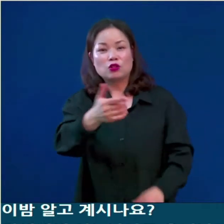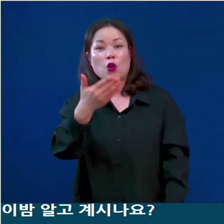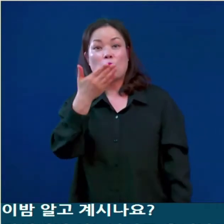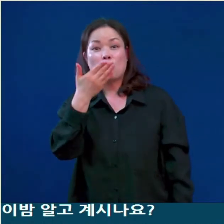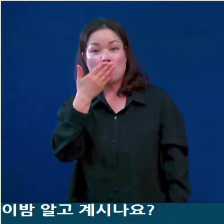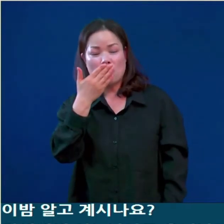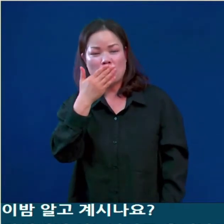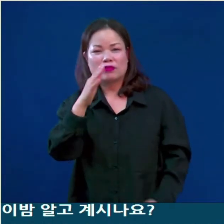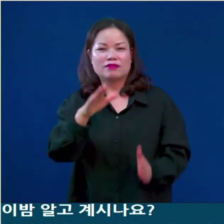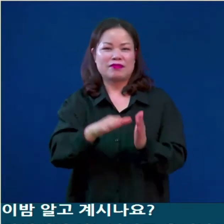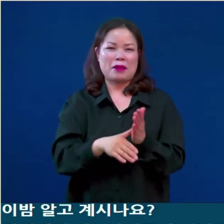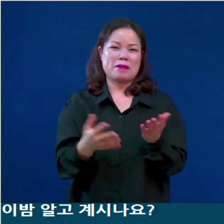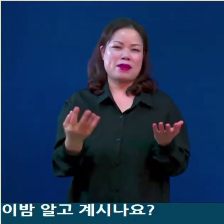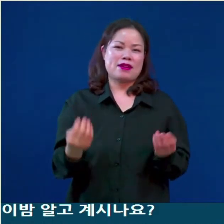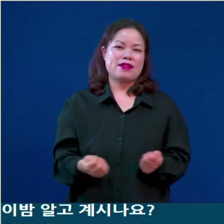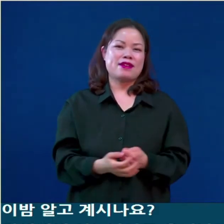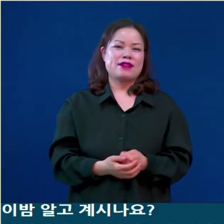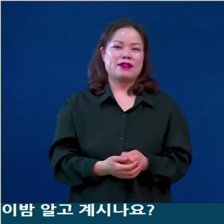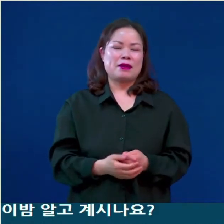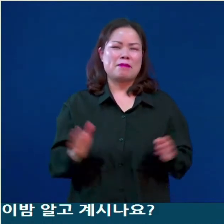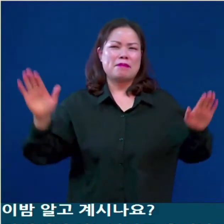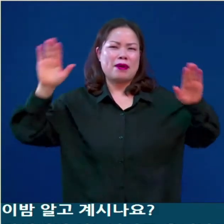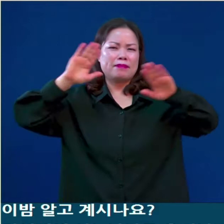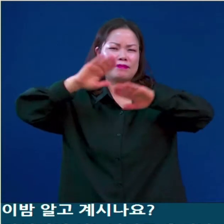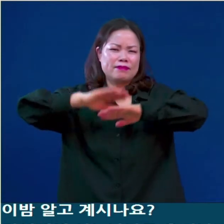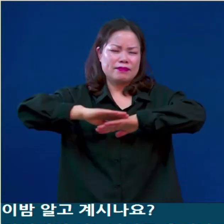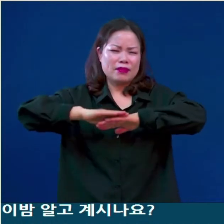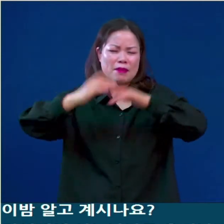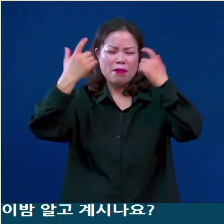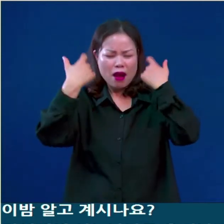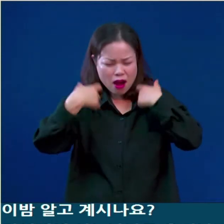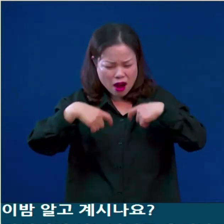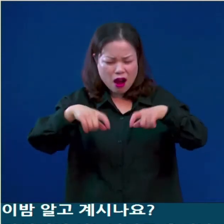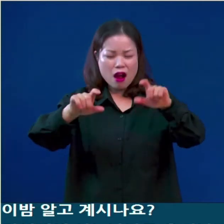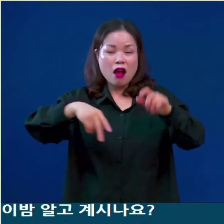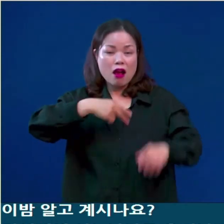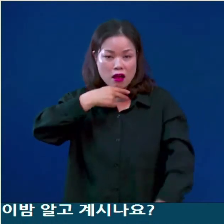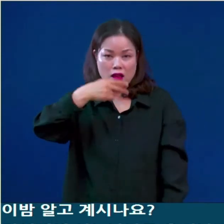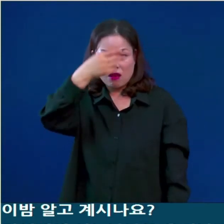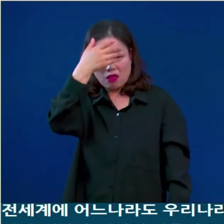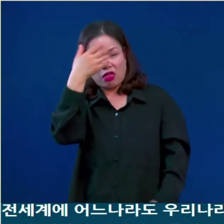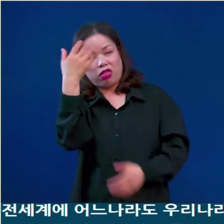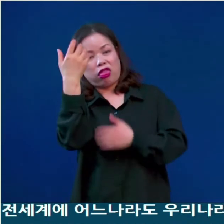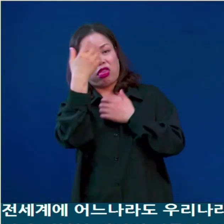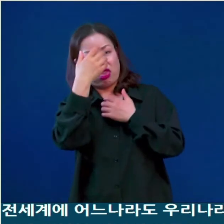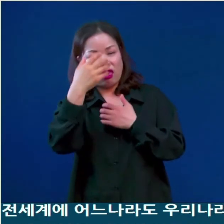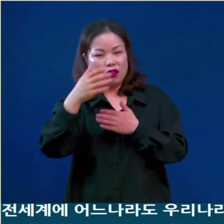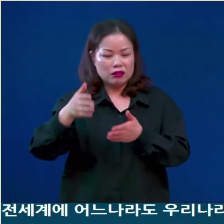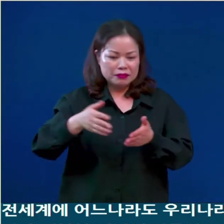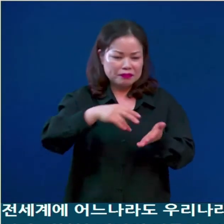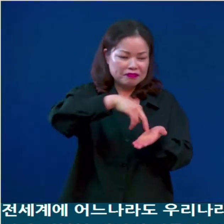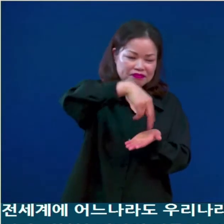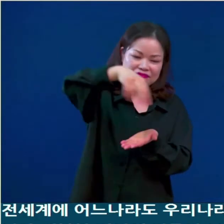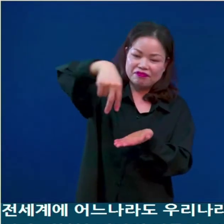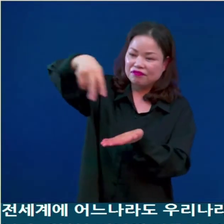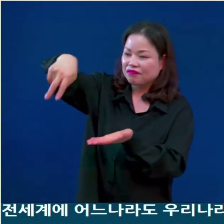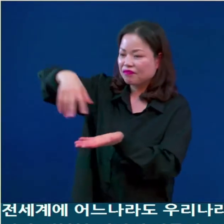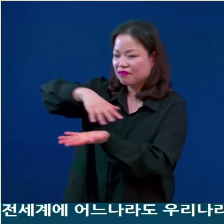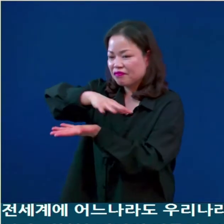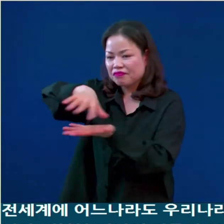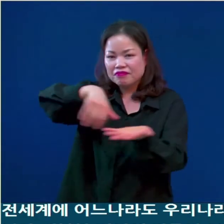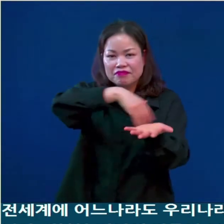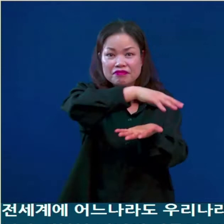먹는 경우가 많습니다. 또 밤늦도록 술을 마시고 또 길거리를 배회하면서 놉니다.